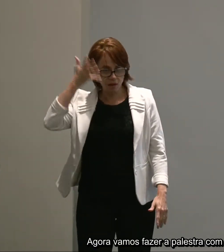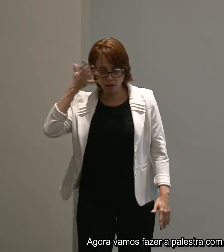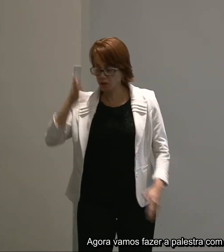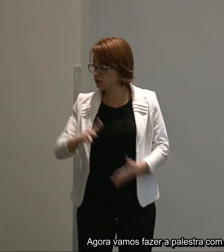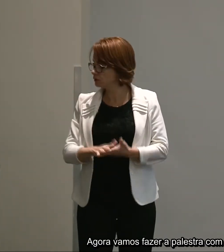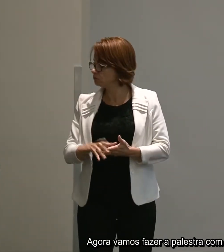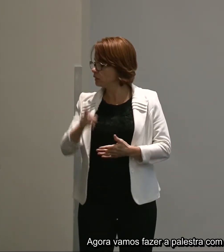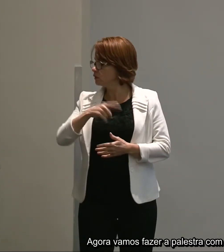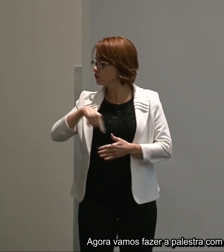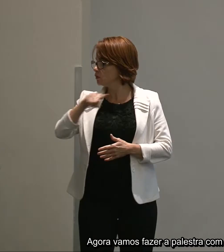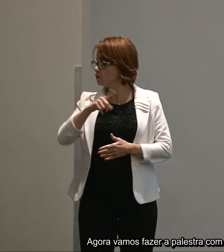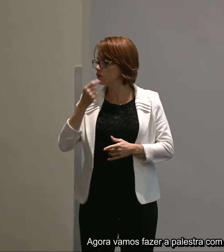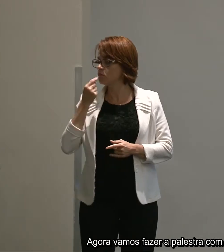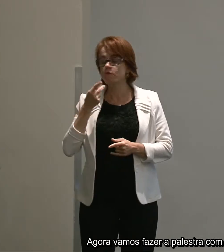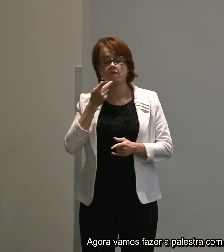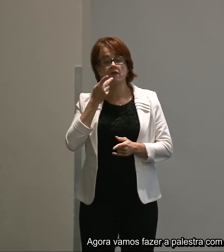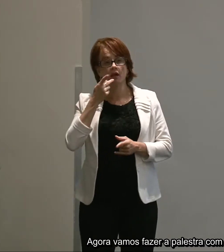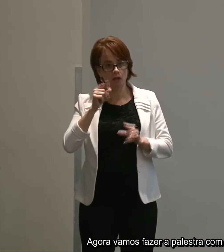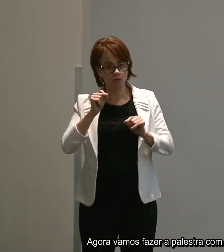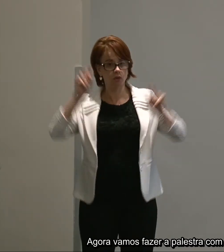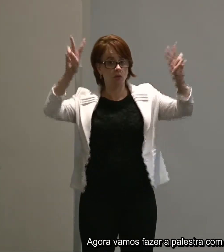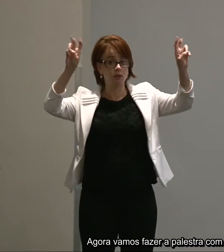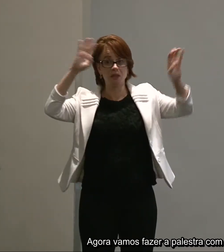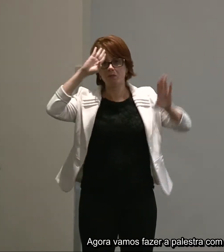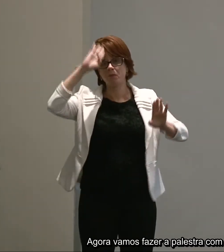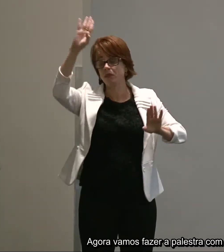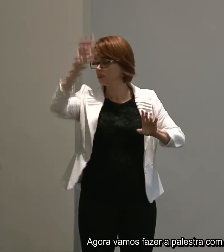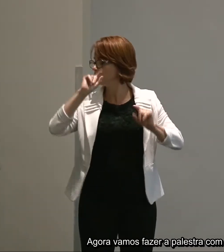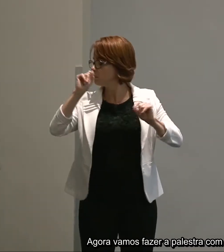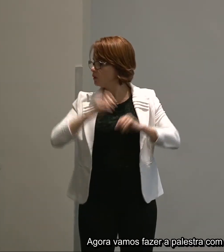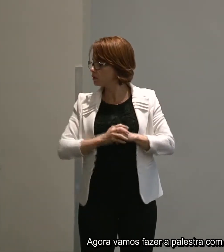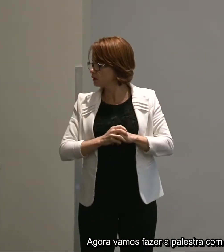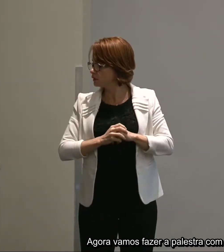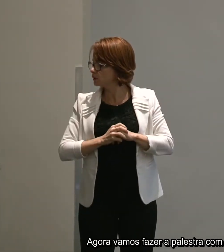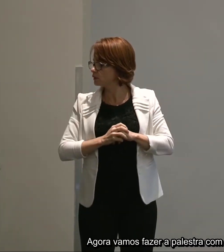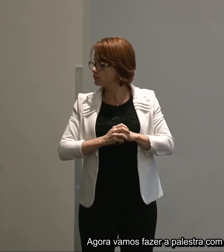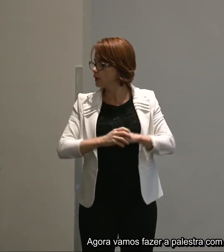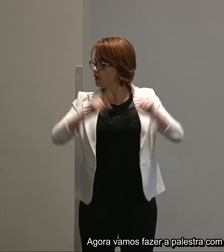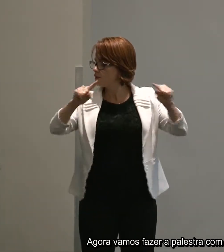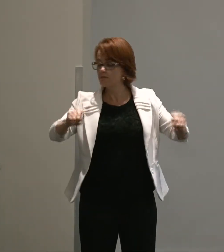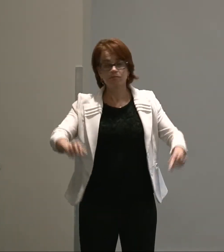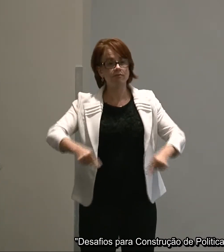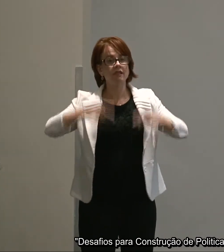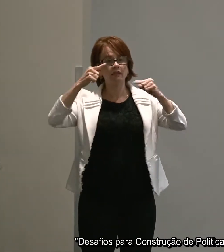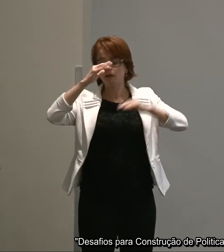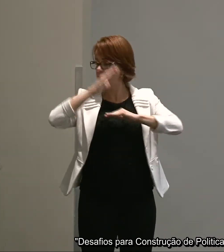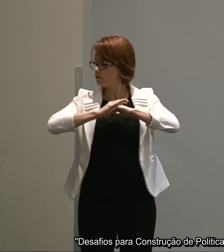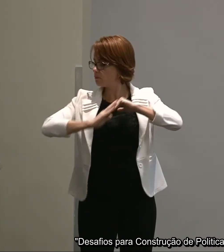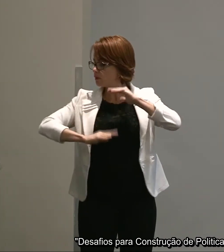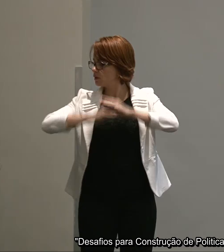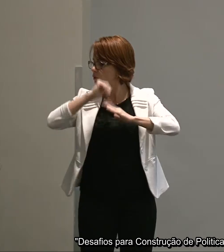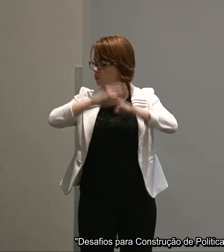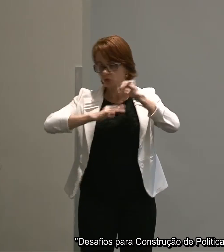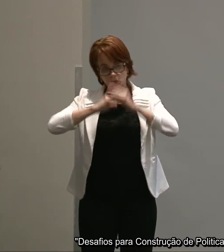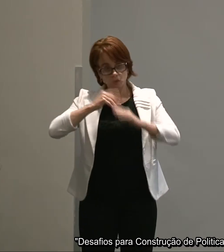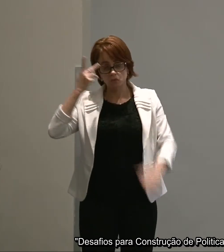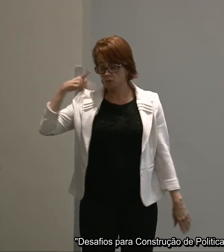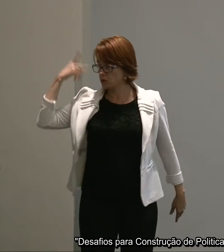Agora vamos fazer a palestra com o tema principal: Desafios para a construção